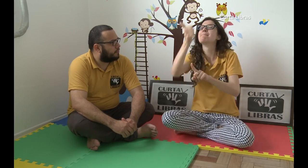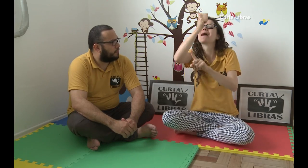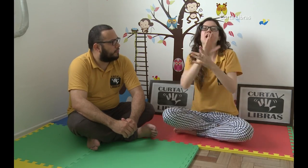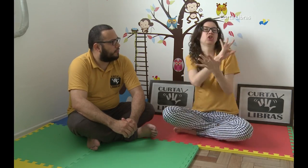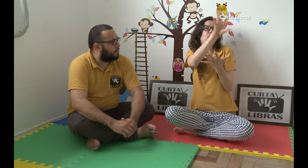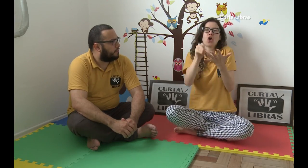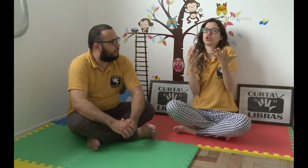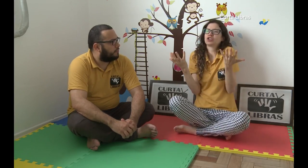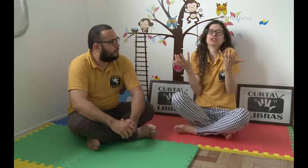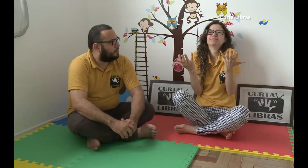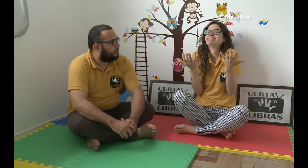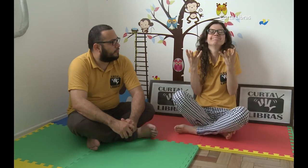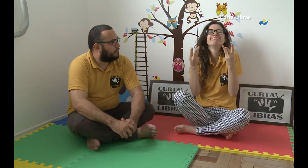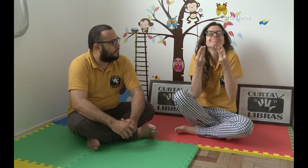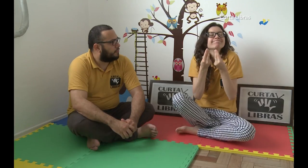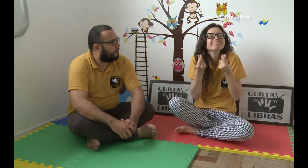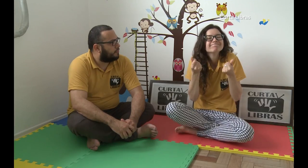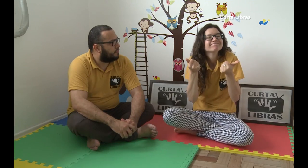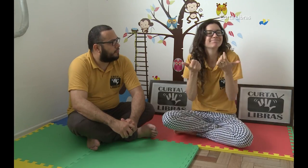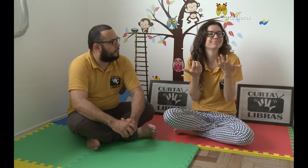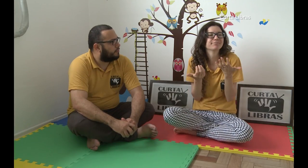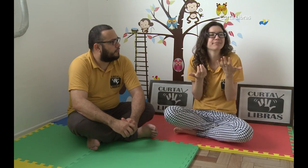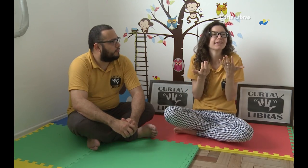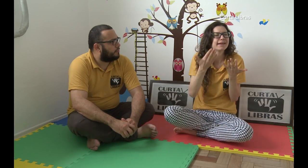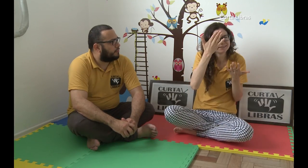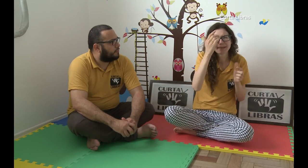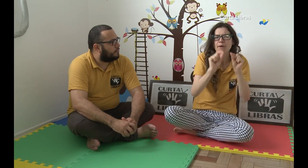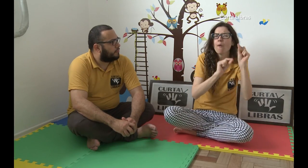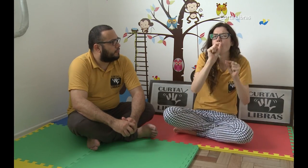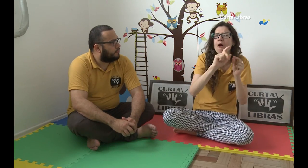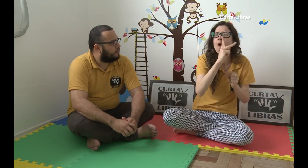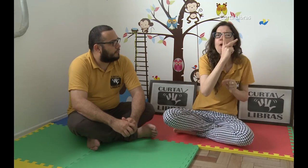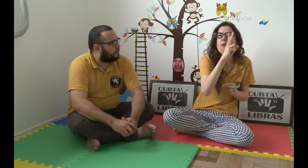é o melhor de todos Você sabe o que é o parto humanizado?